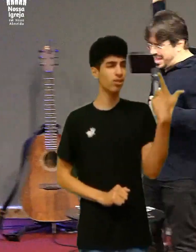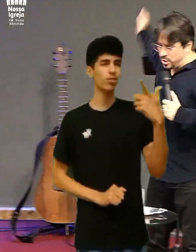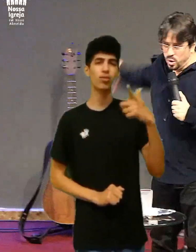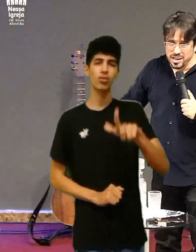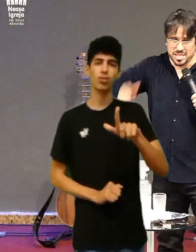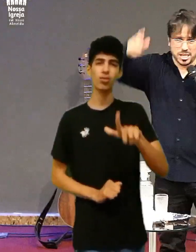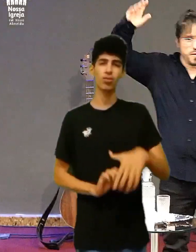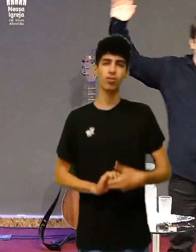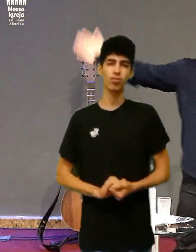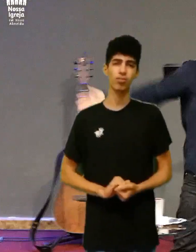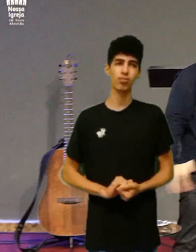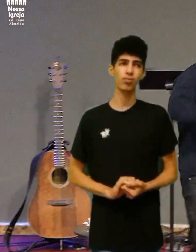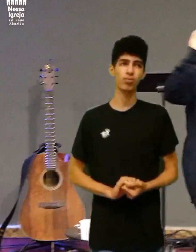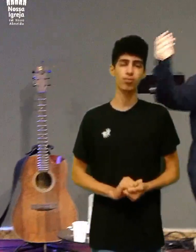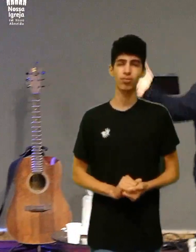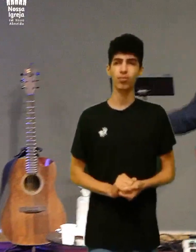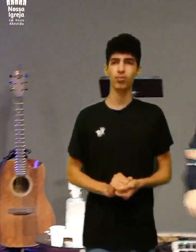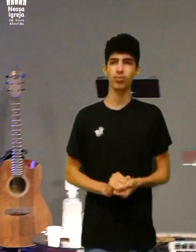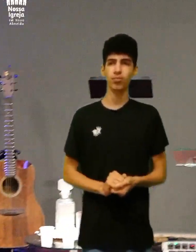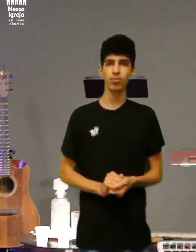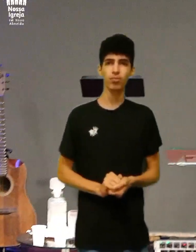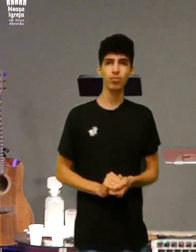juntas e medulas sejam formadas,